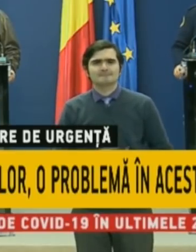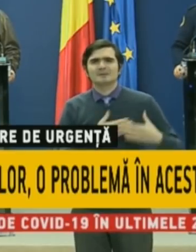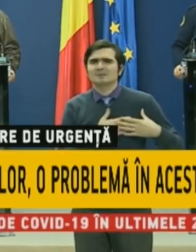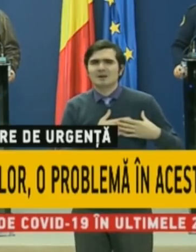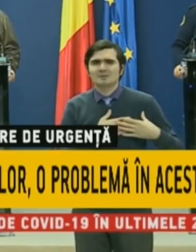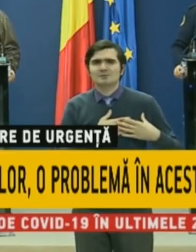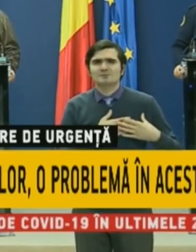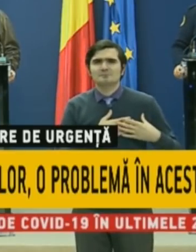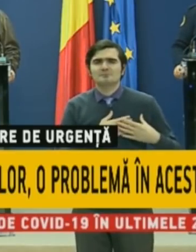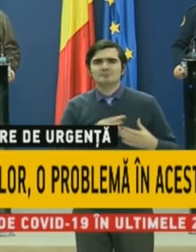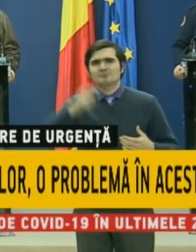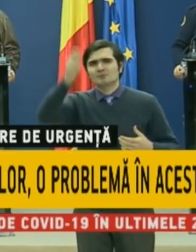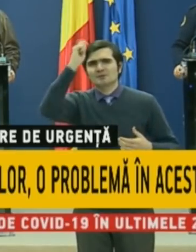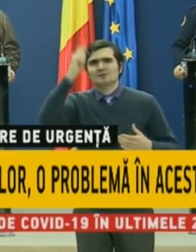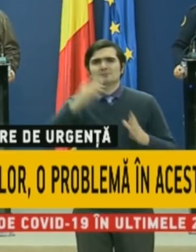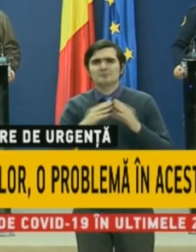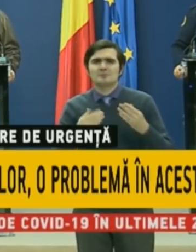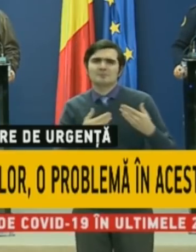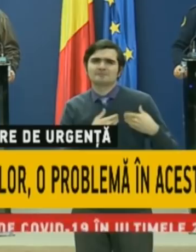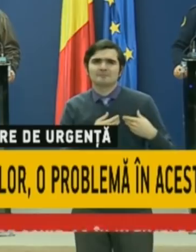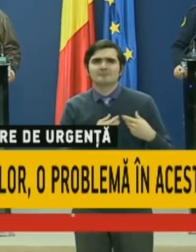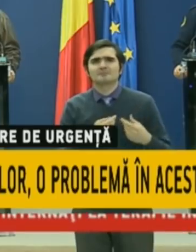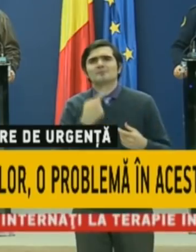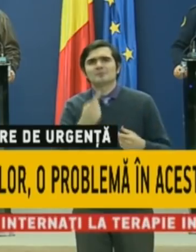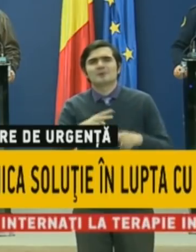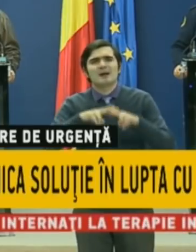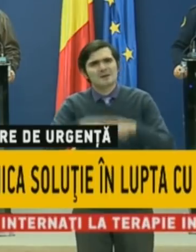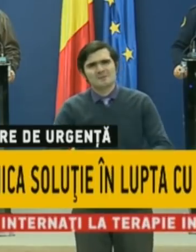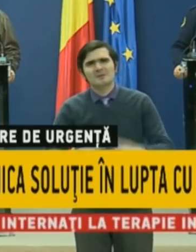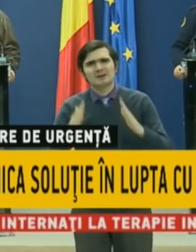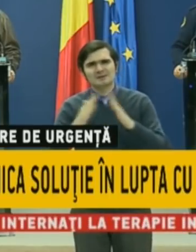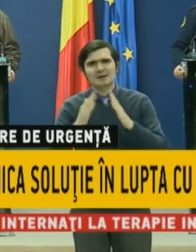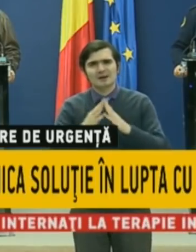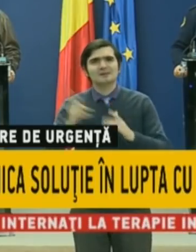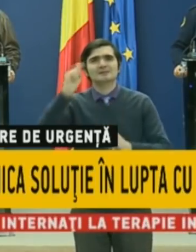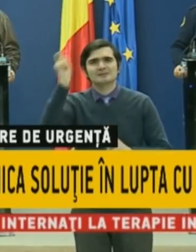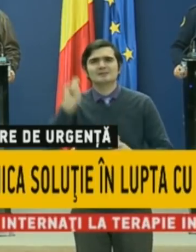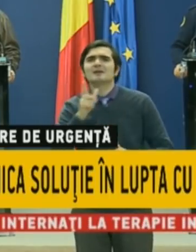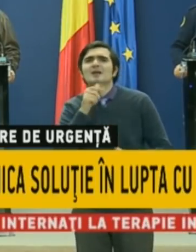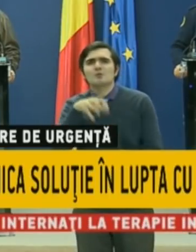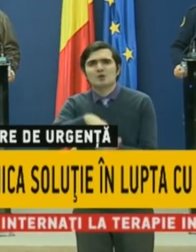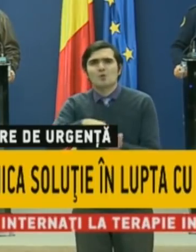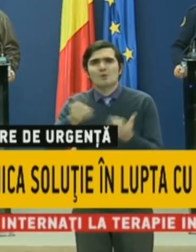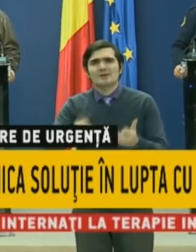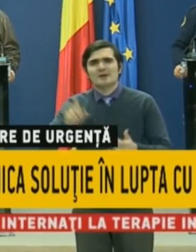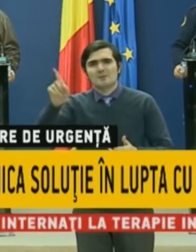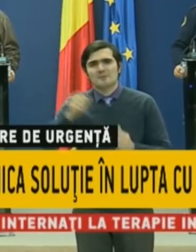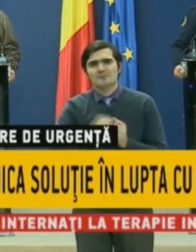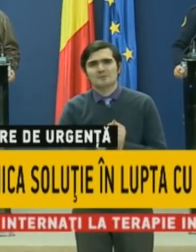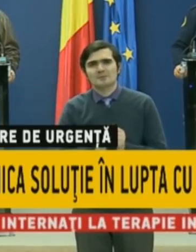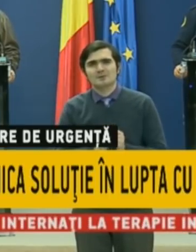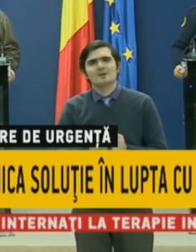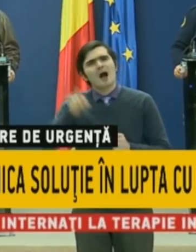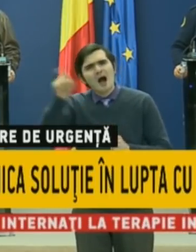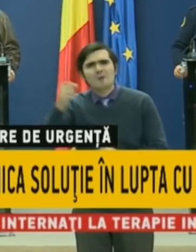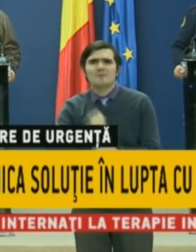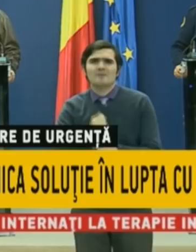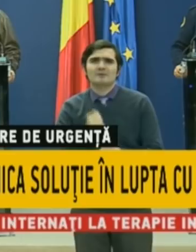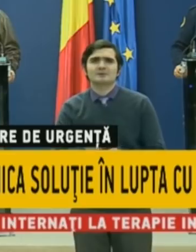Dragi compatrioți, rămâneți acasă în țările unde locuiți și faceți